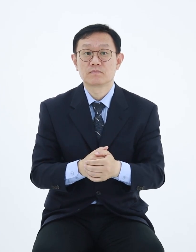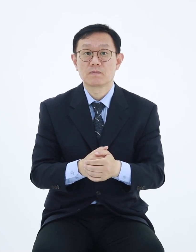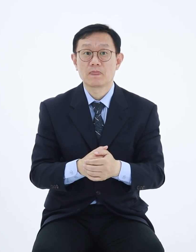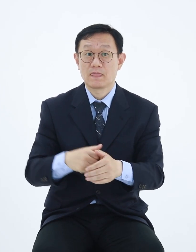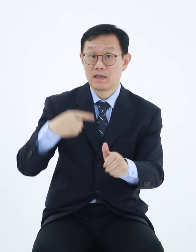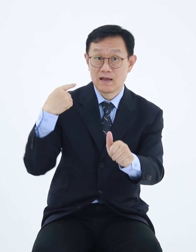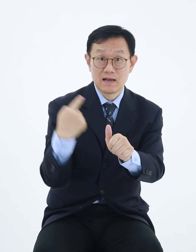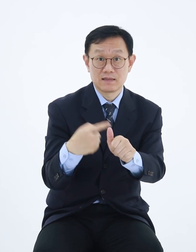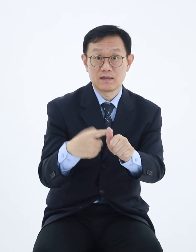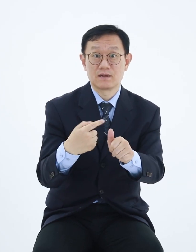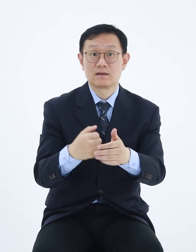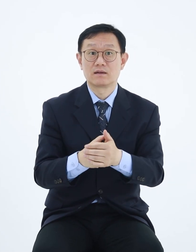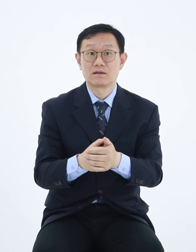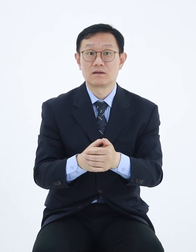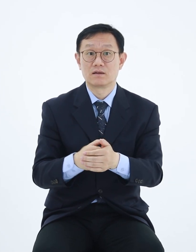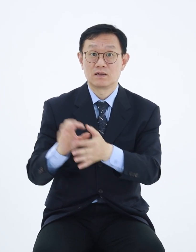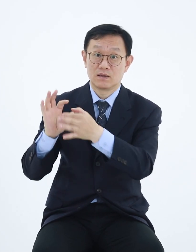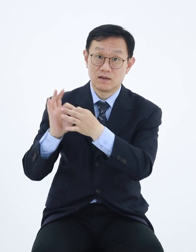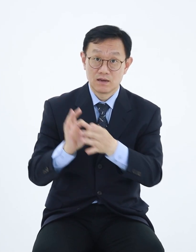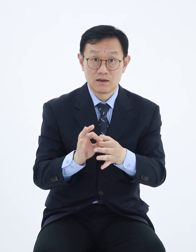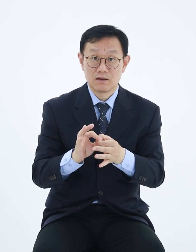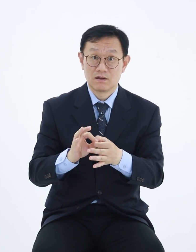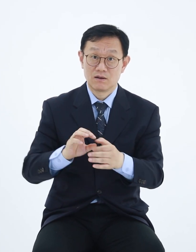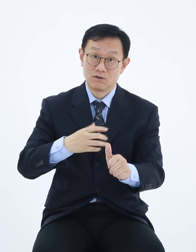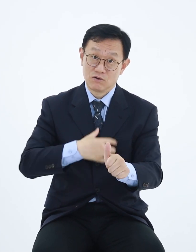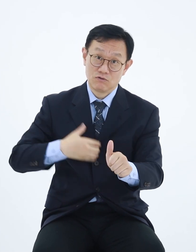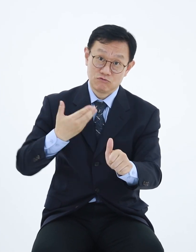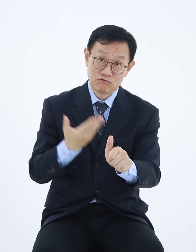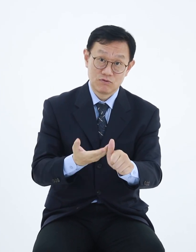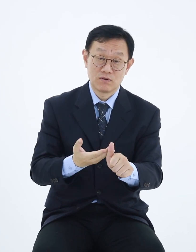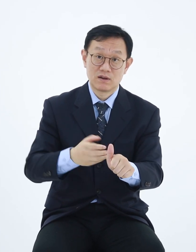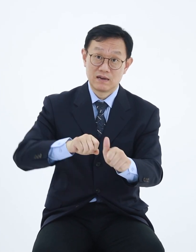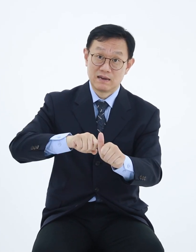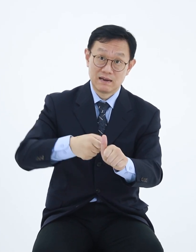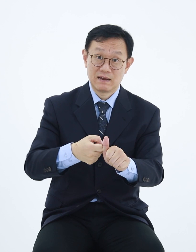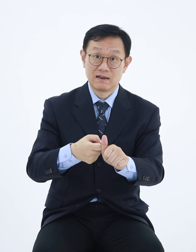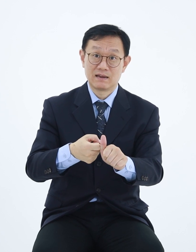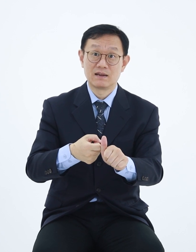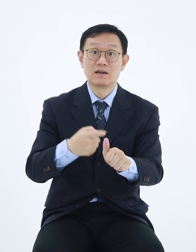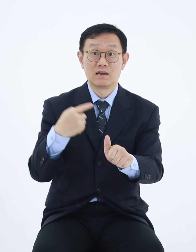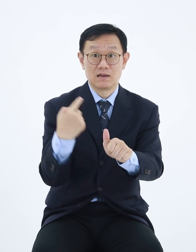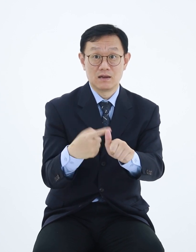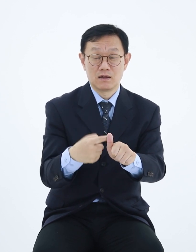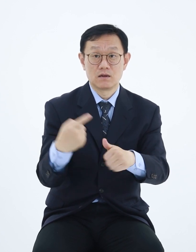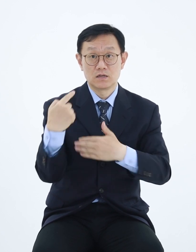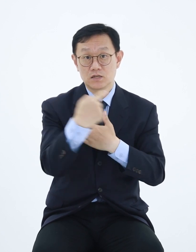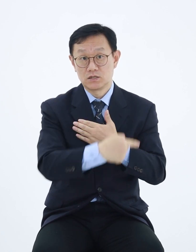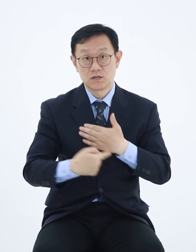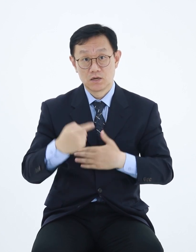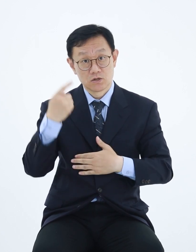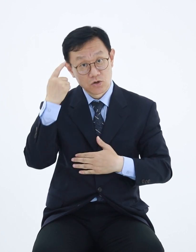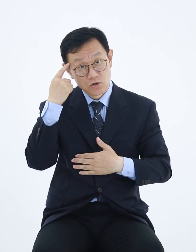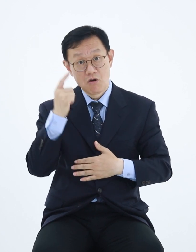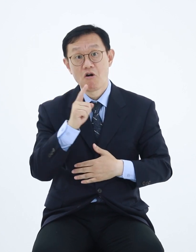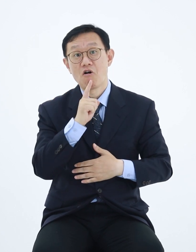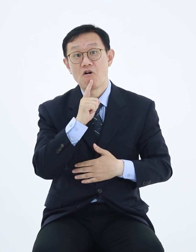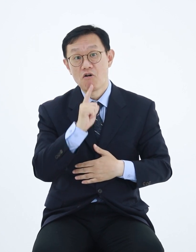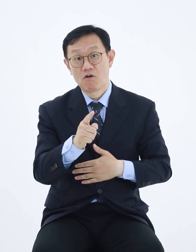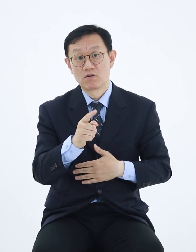학대. 지속적으로 몹시 괴롭히거나 가혹하게 대우하는 것으로 신체적, 정신적,